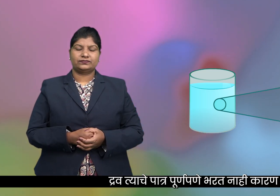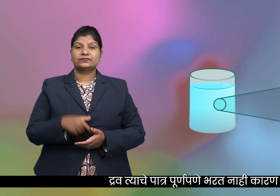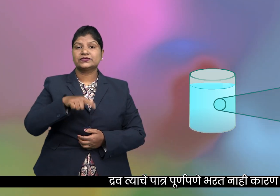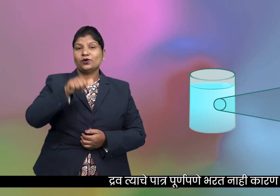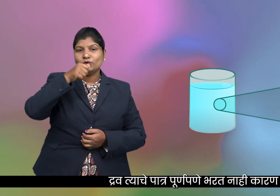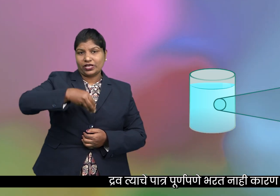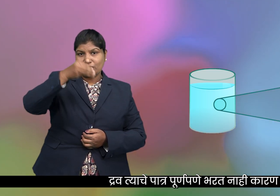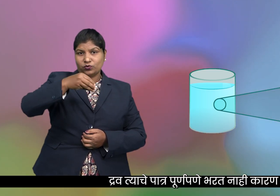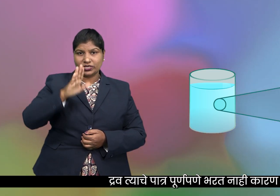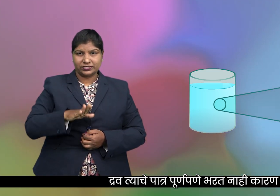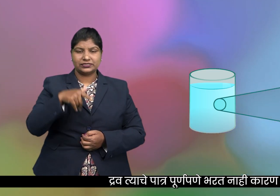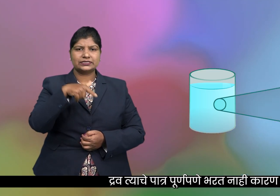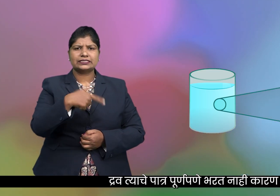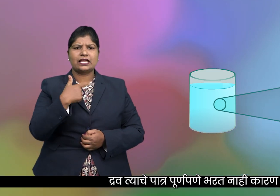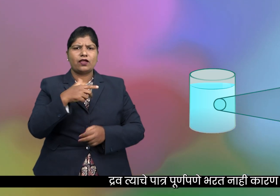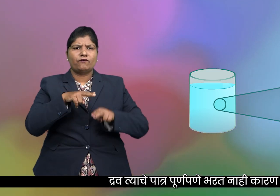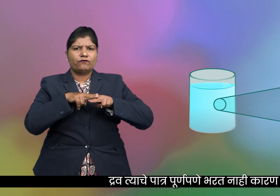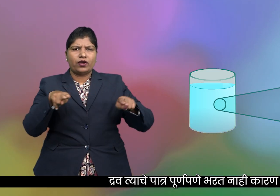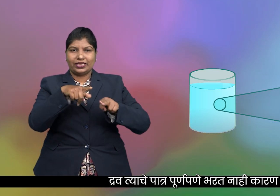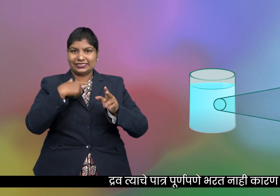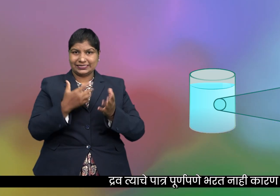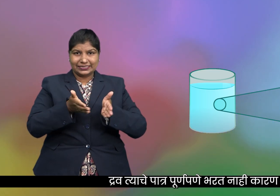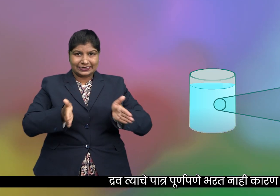द्रव त्याचे पात्र पूर्णपणे भरत नाही कारण